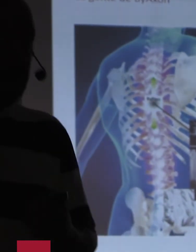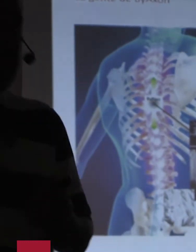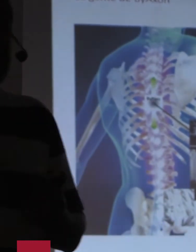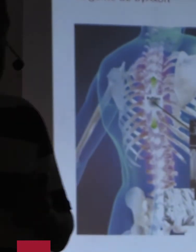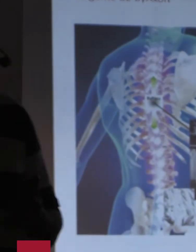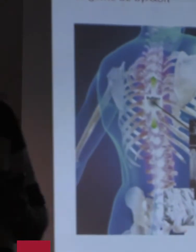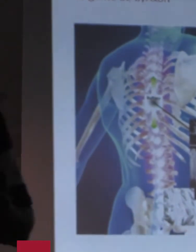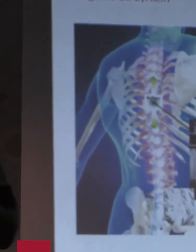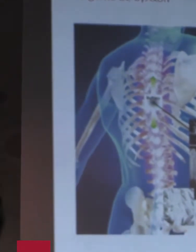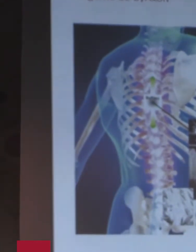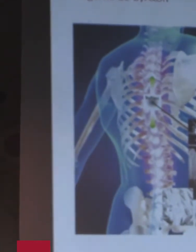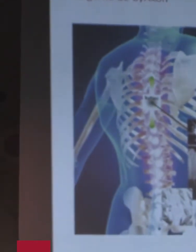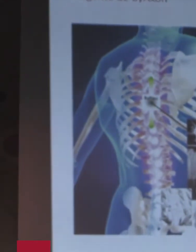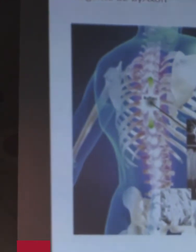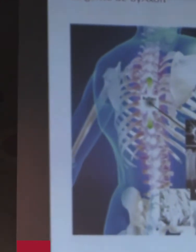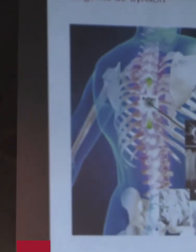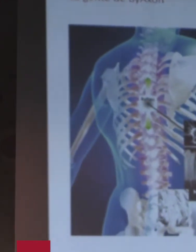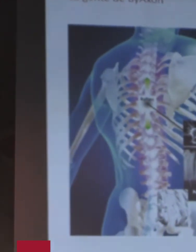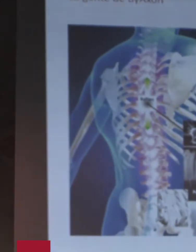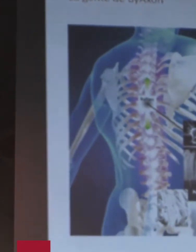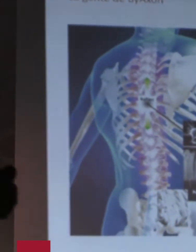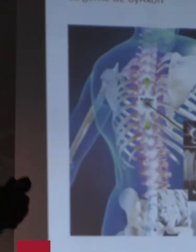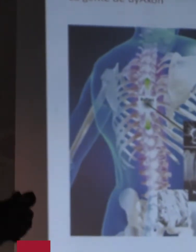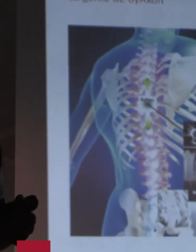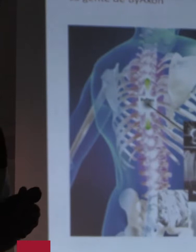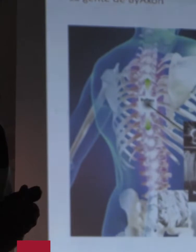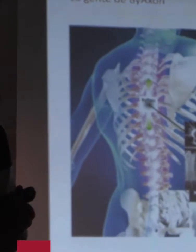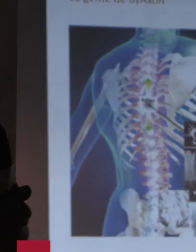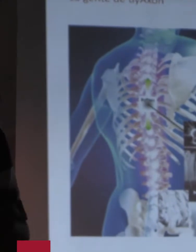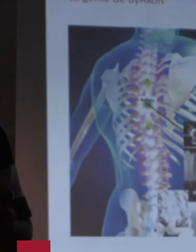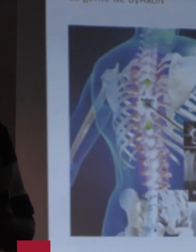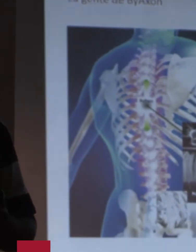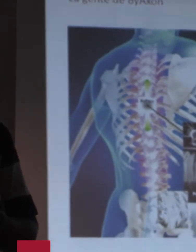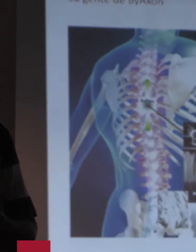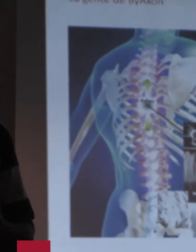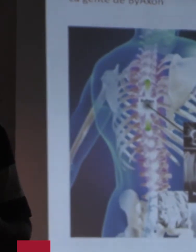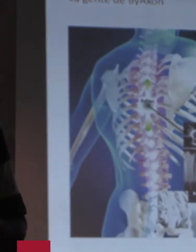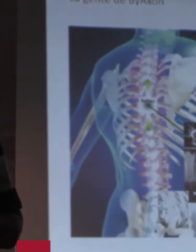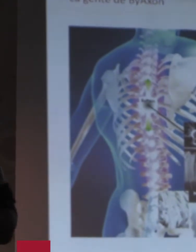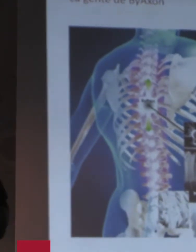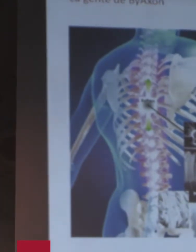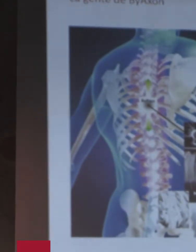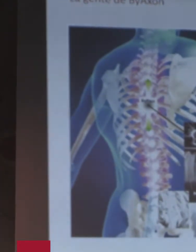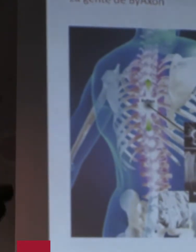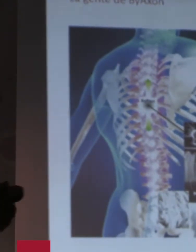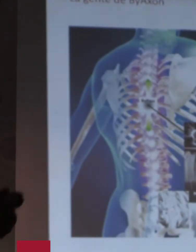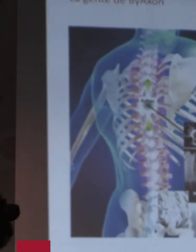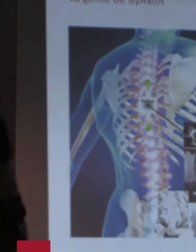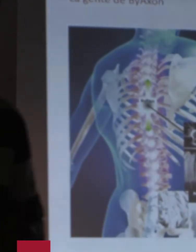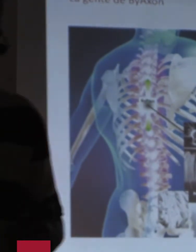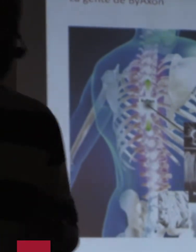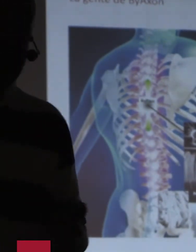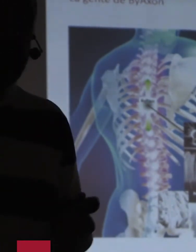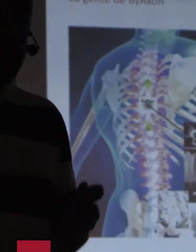de ahora, que llevamos 2 añitos de proyecto, van a empezar a ver que lo que hacemos nosotros en laboratorio puede funcionar en ratones, puede funcionar en